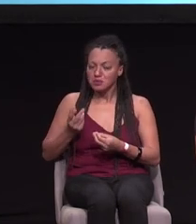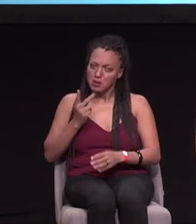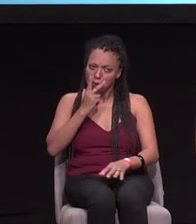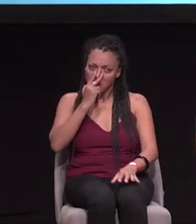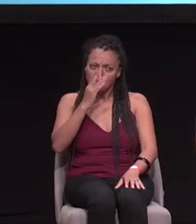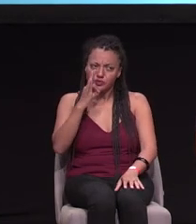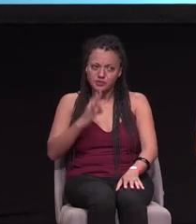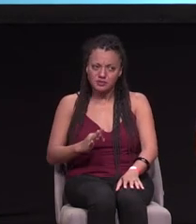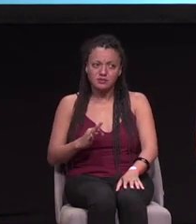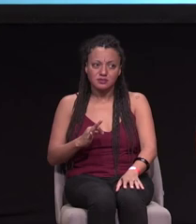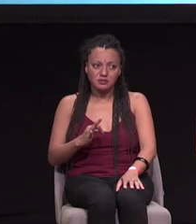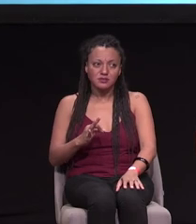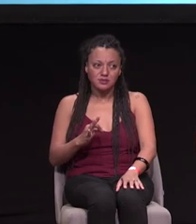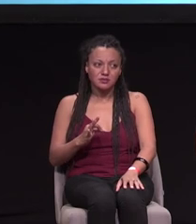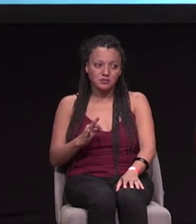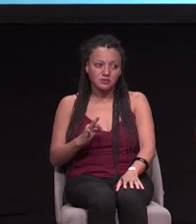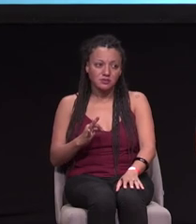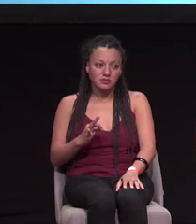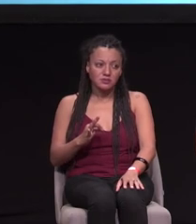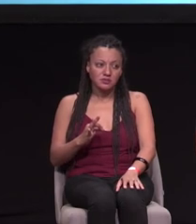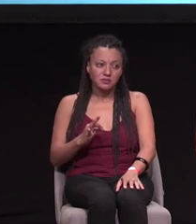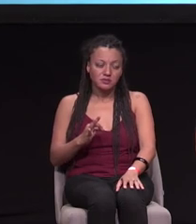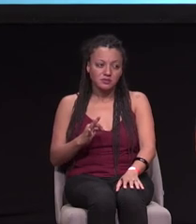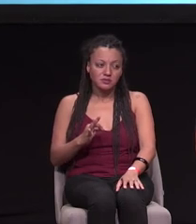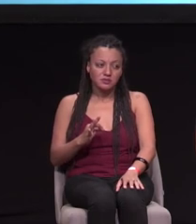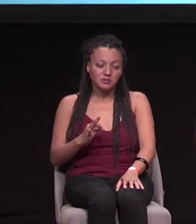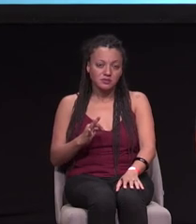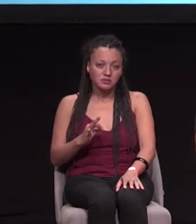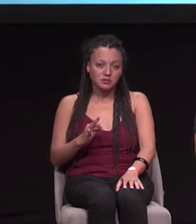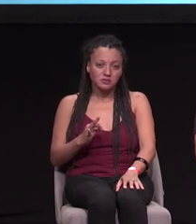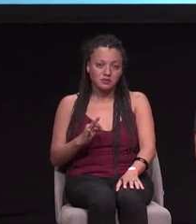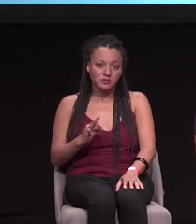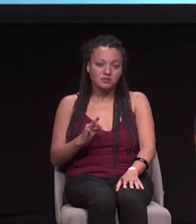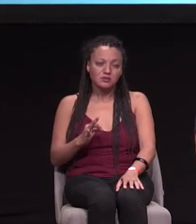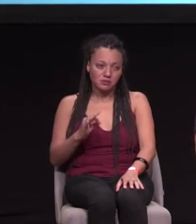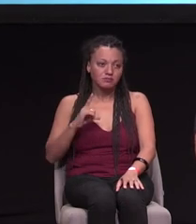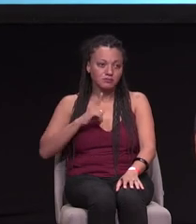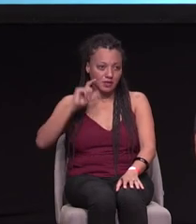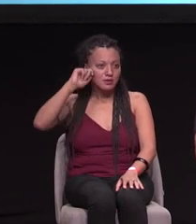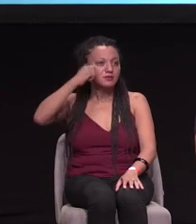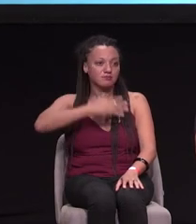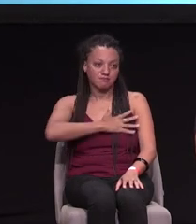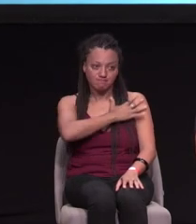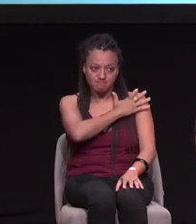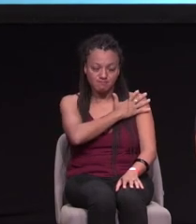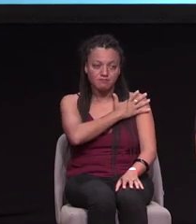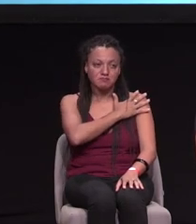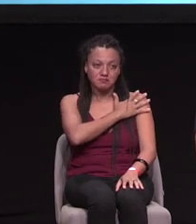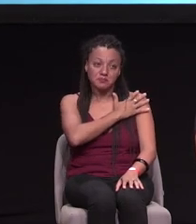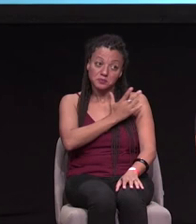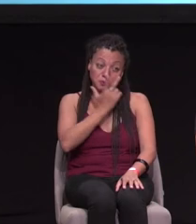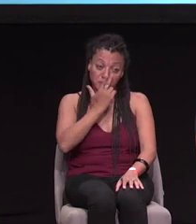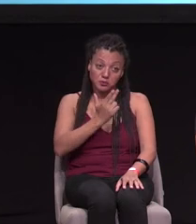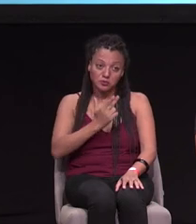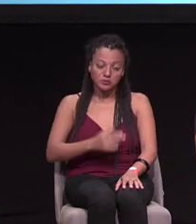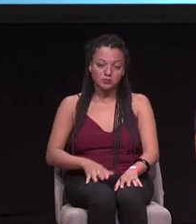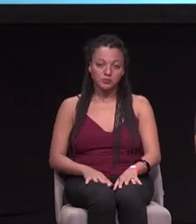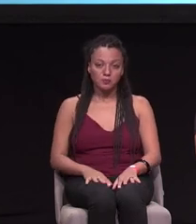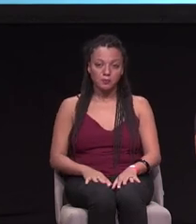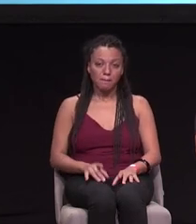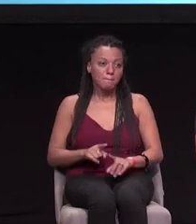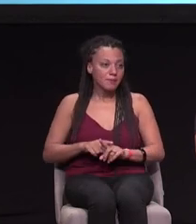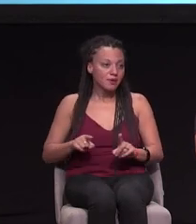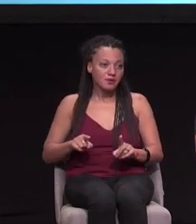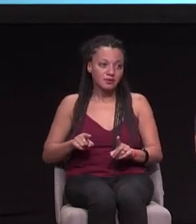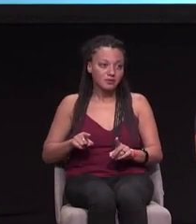realmente uma uma expressão racista nem alguma coisa assim mas é foi